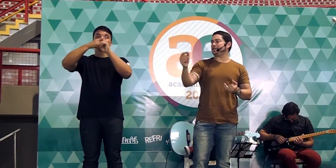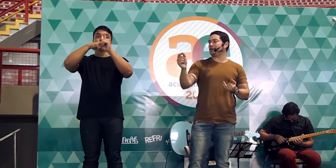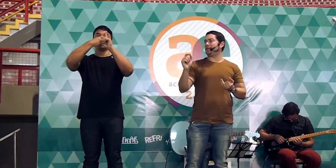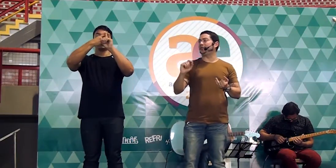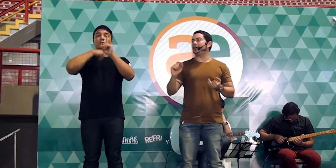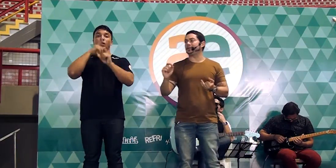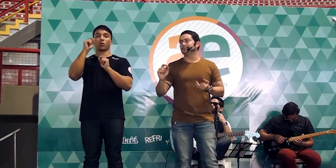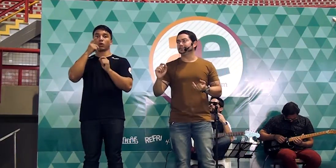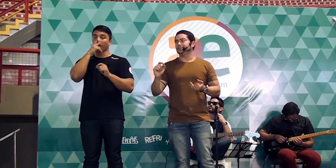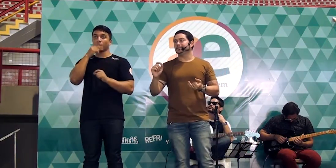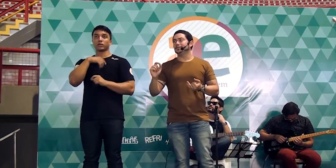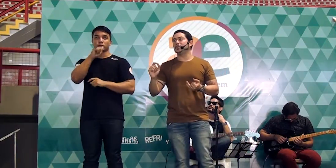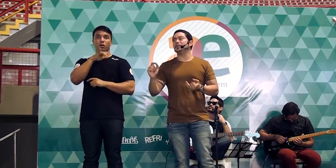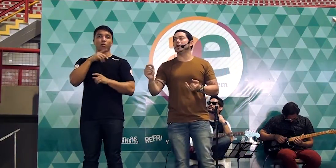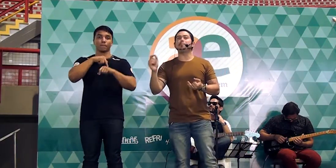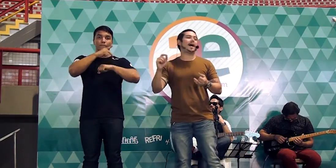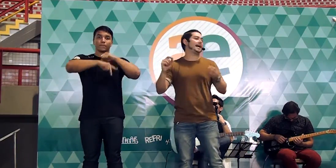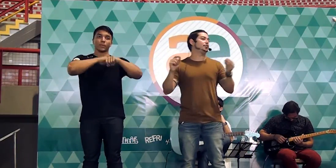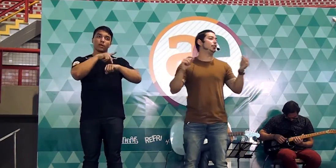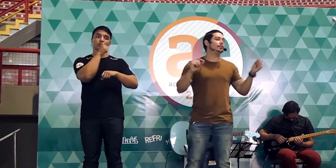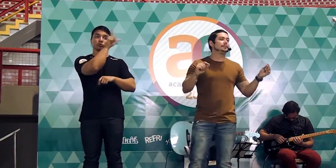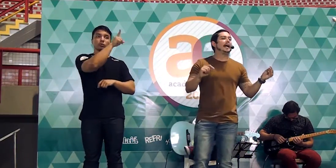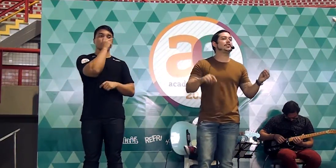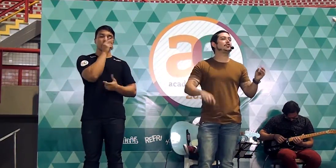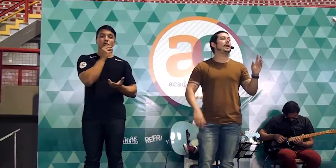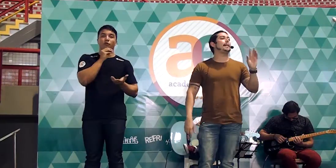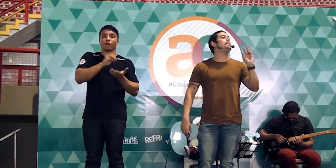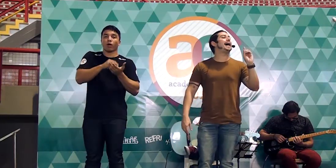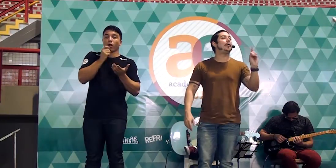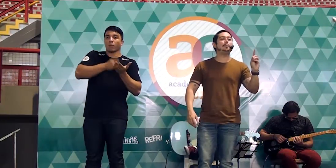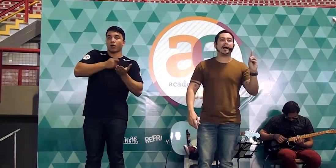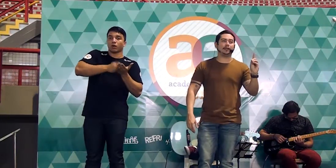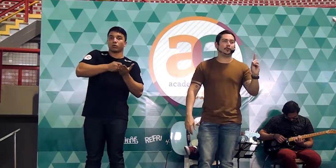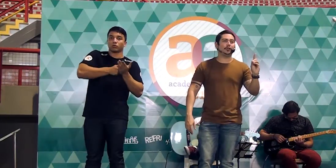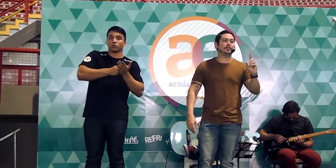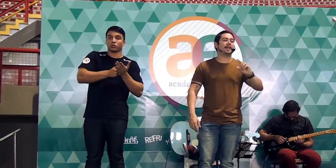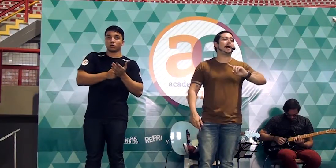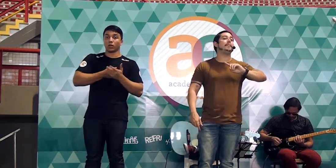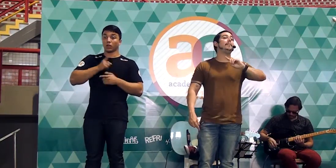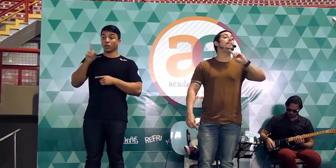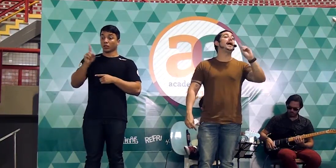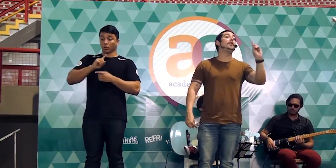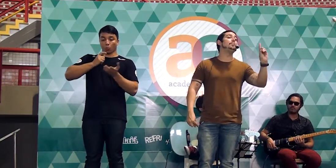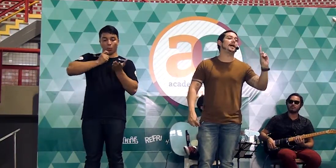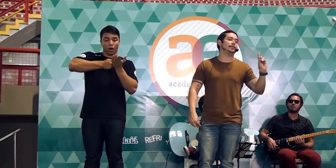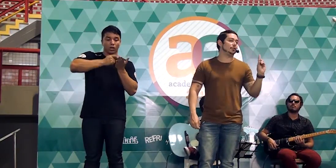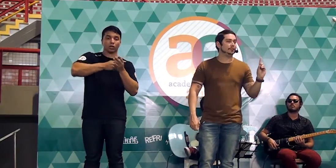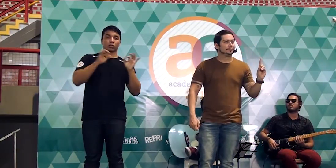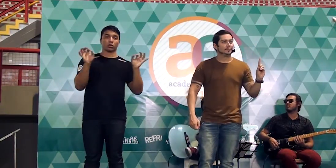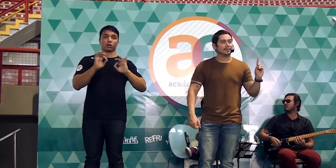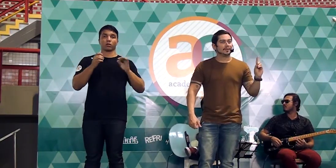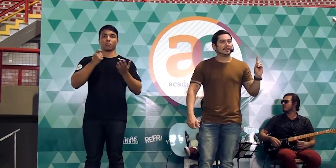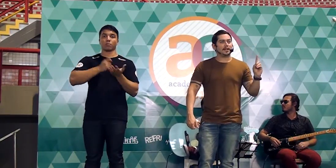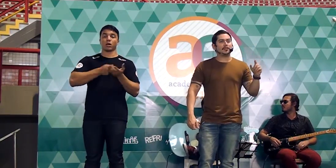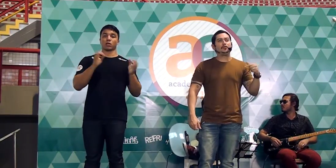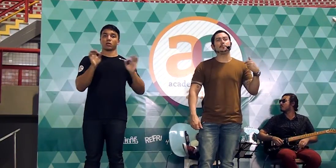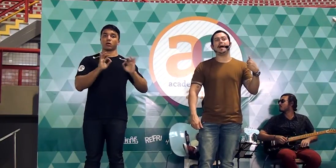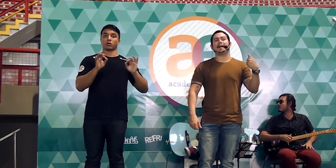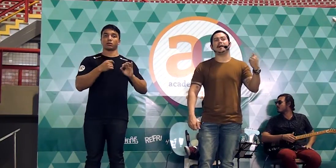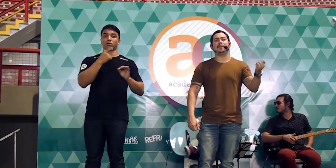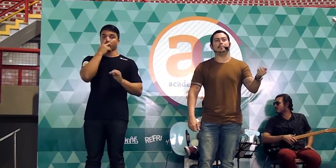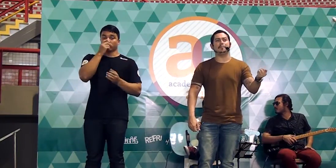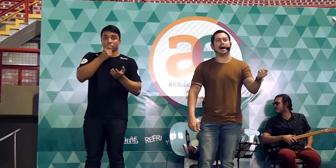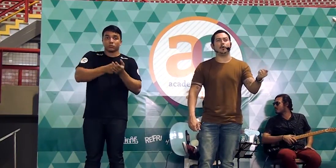pequena imagem lá fora de não pagador. A gente não era mal pagador não, a gente era não pagador. A gente